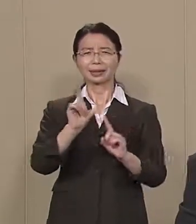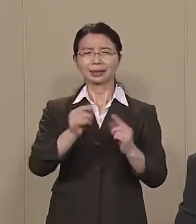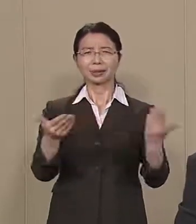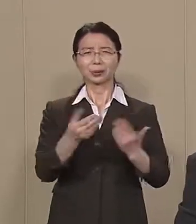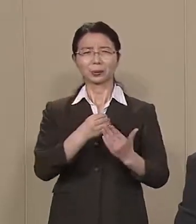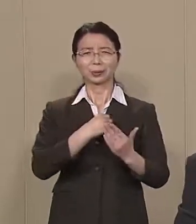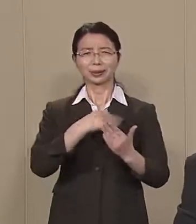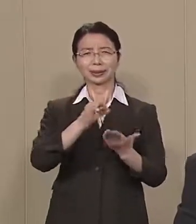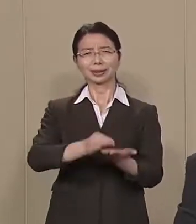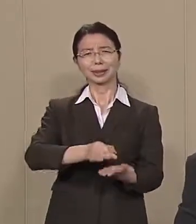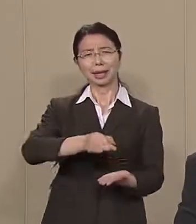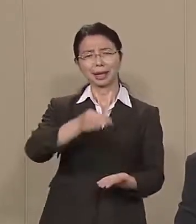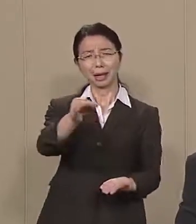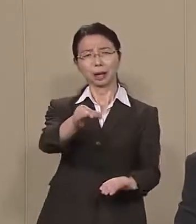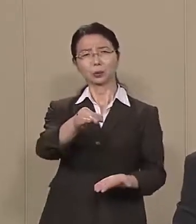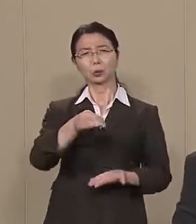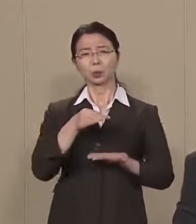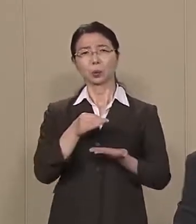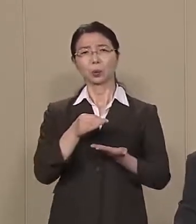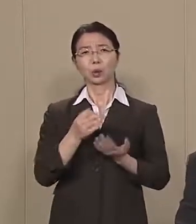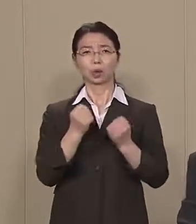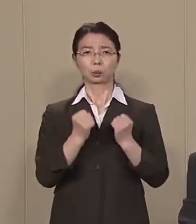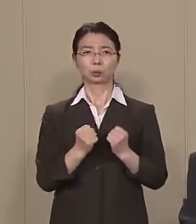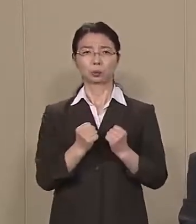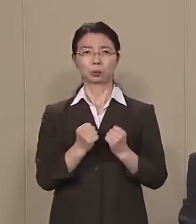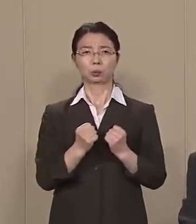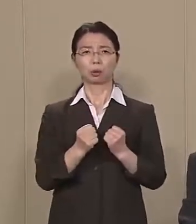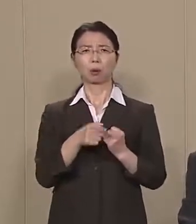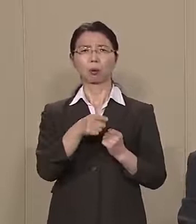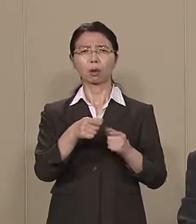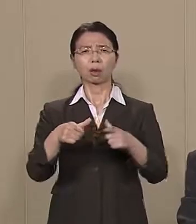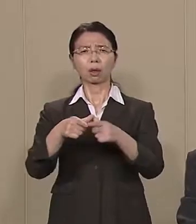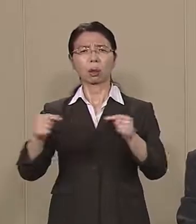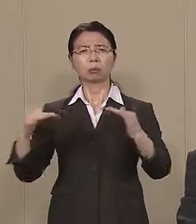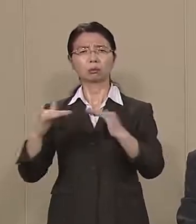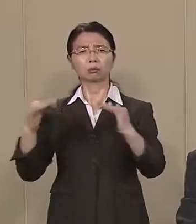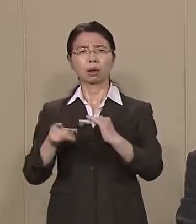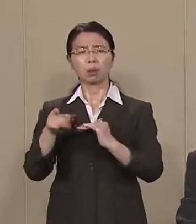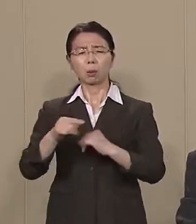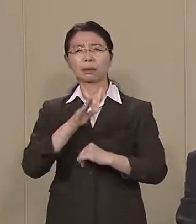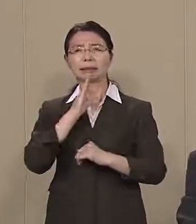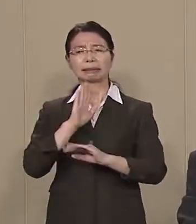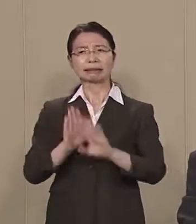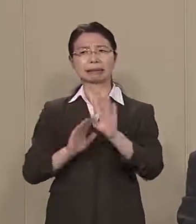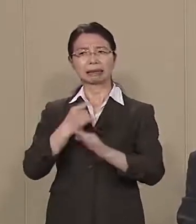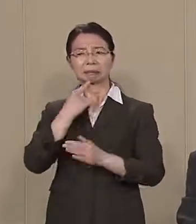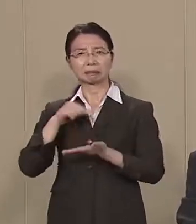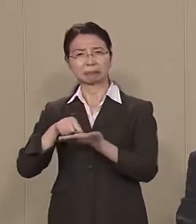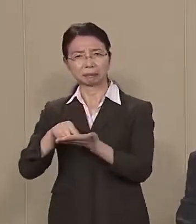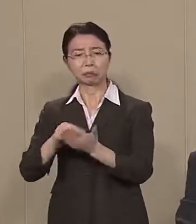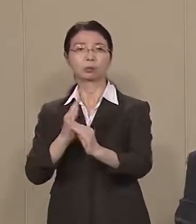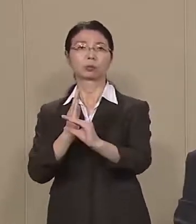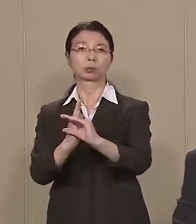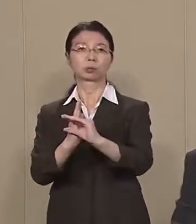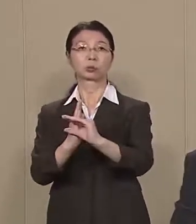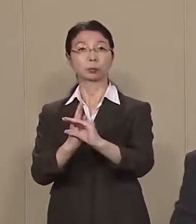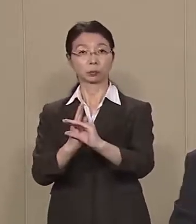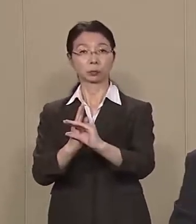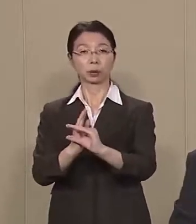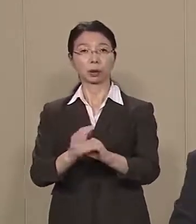高いを切り終えていてこれは国会の中でも実態を問われています